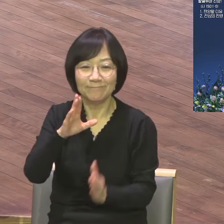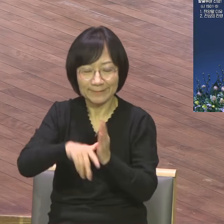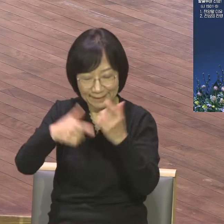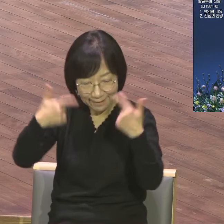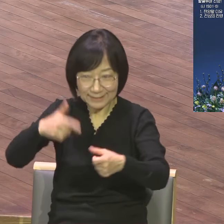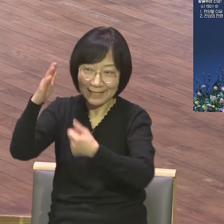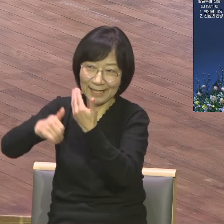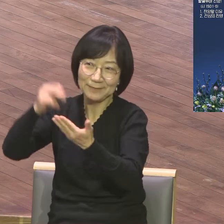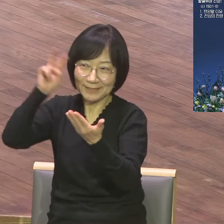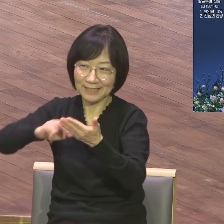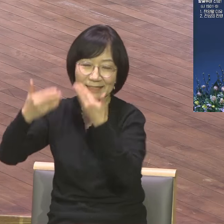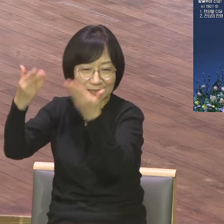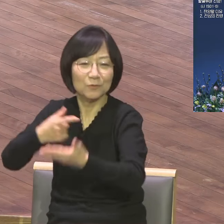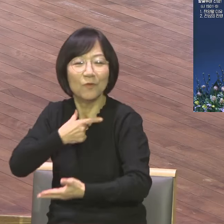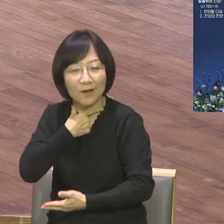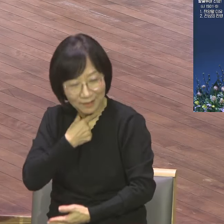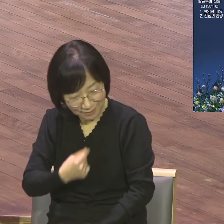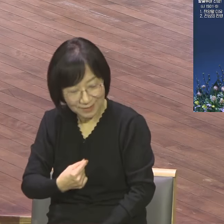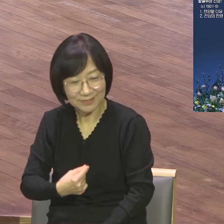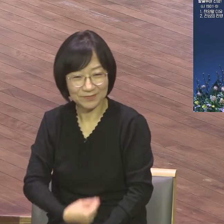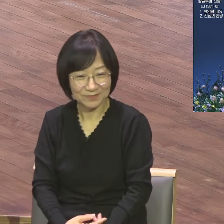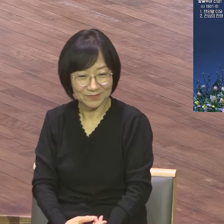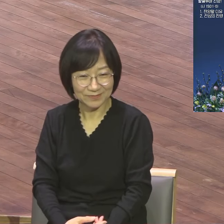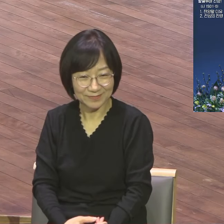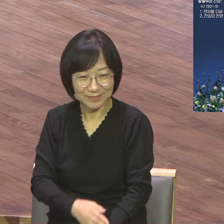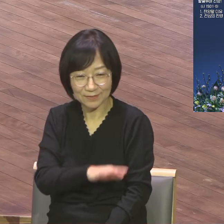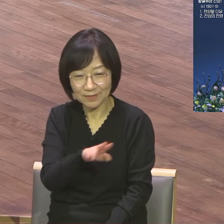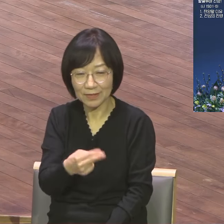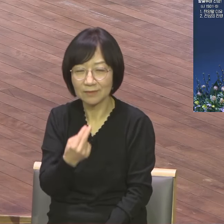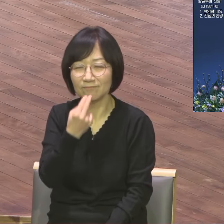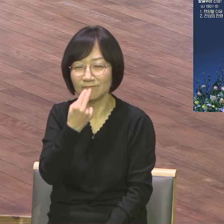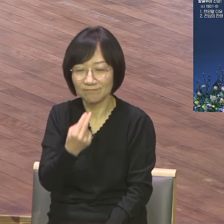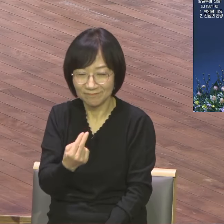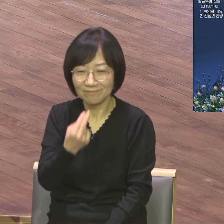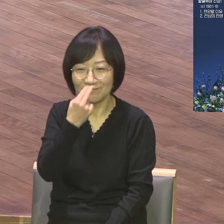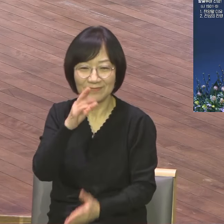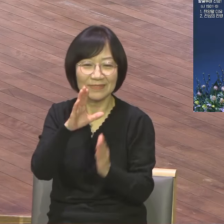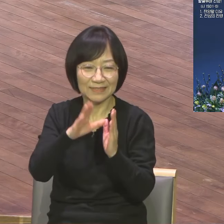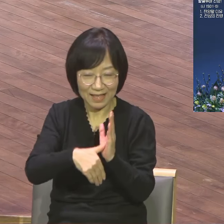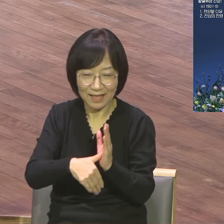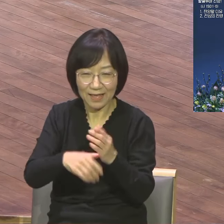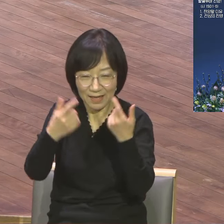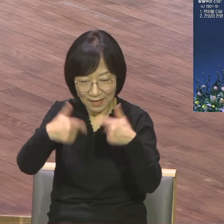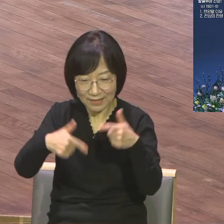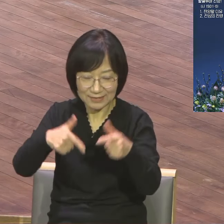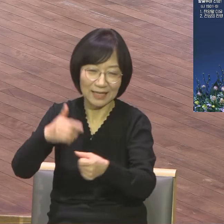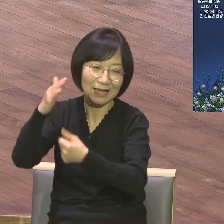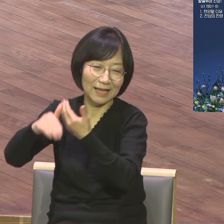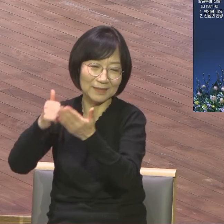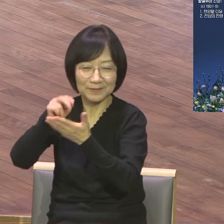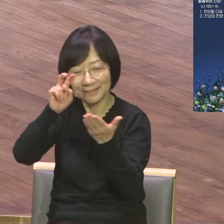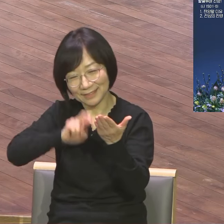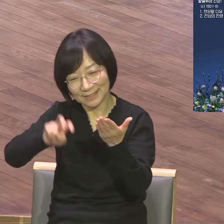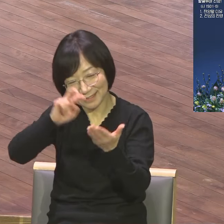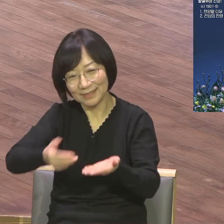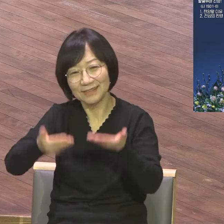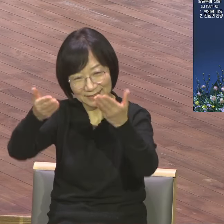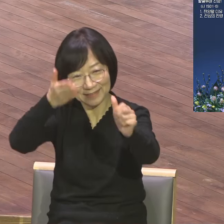그랬어요. 이 호흡을 주었으니까 숨을 쉴 때마다, 호흡할 때마다 하나님을 찬양하자.